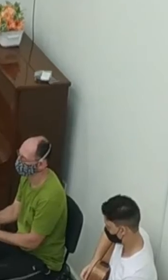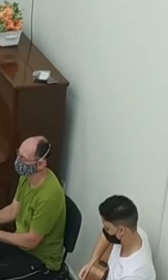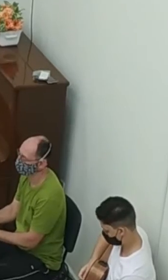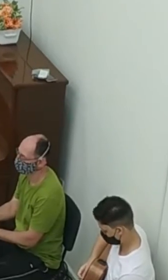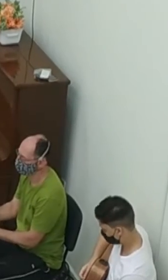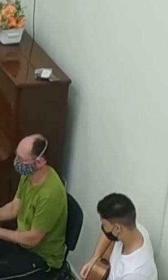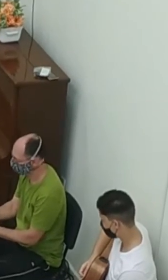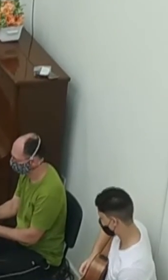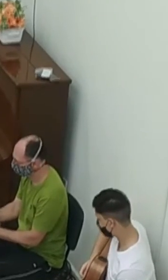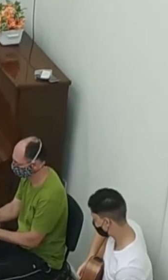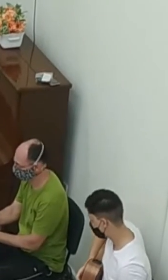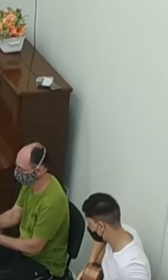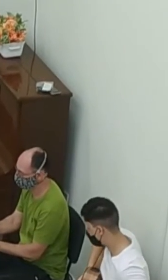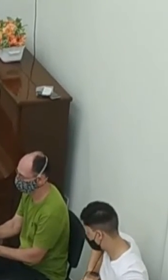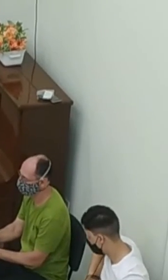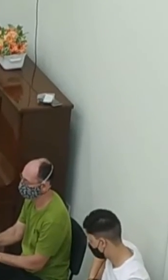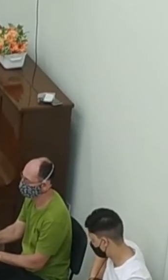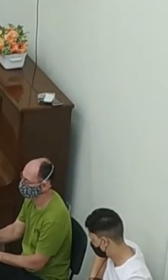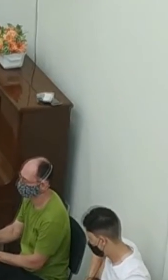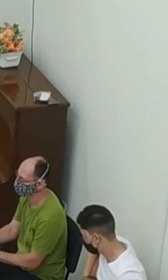Primeiro cântico, irmãos. Amém.